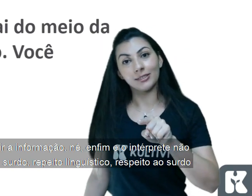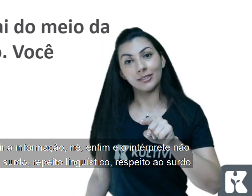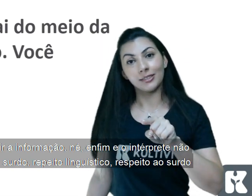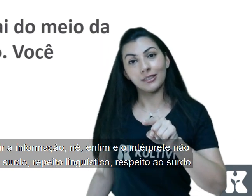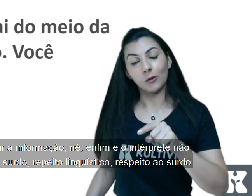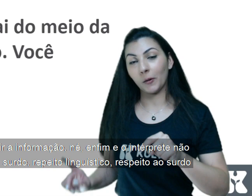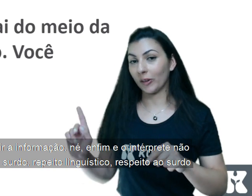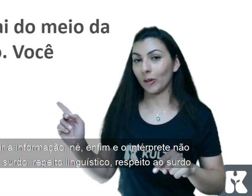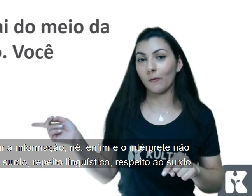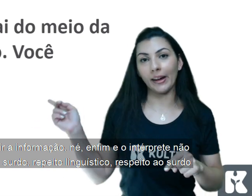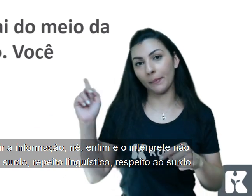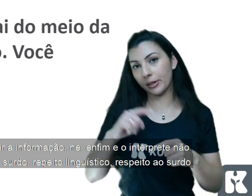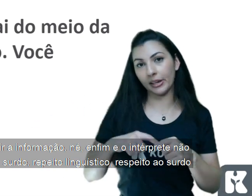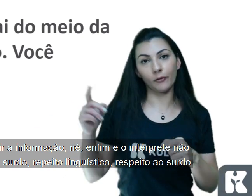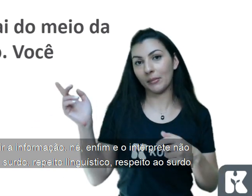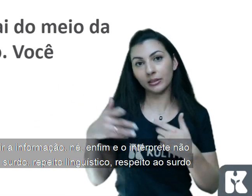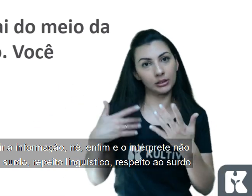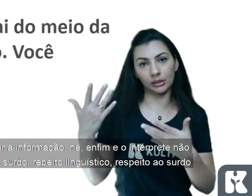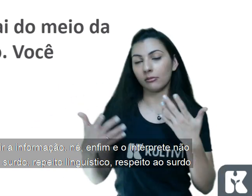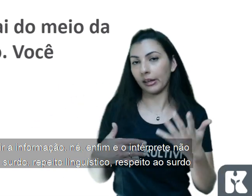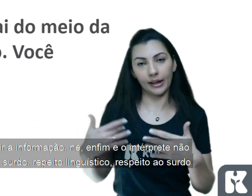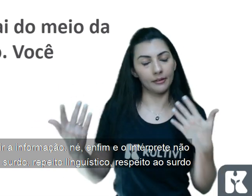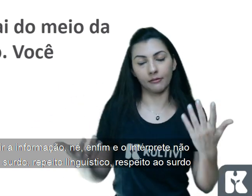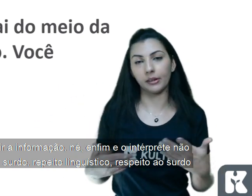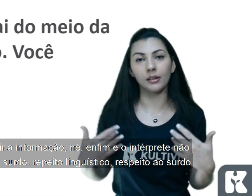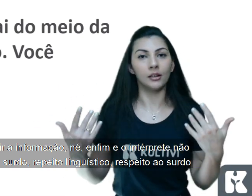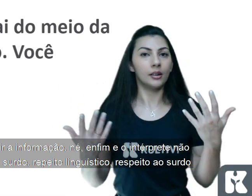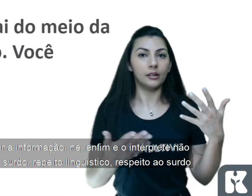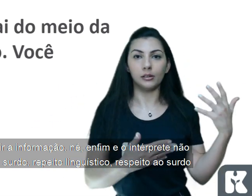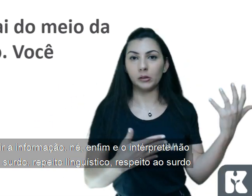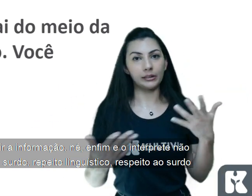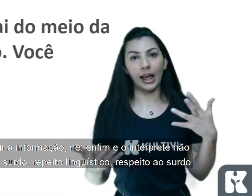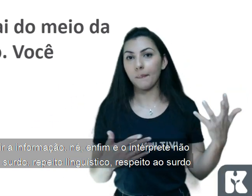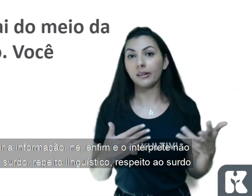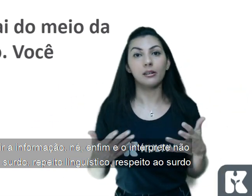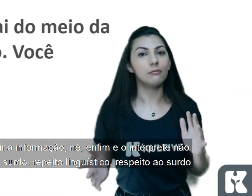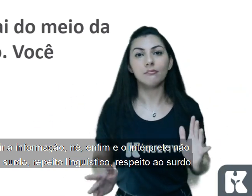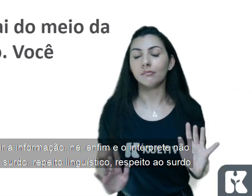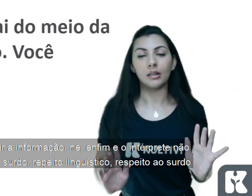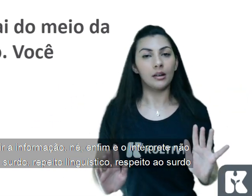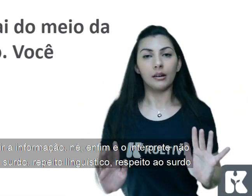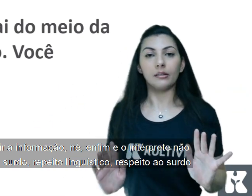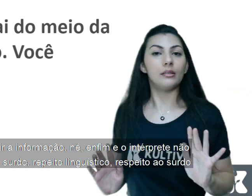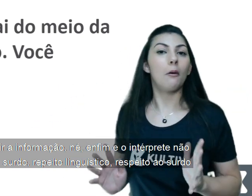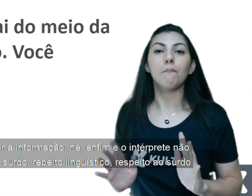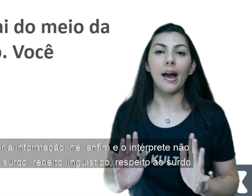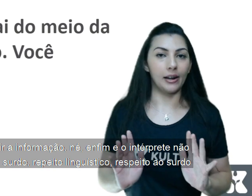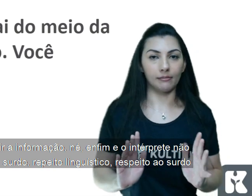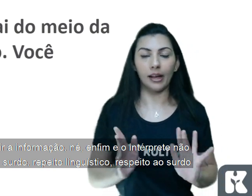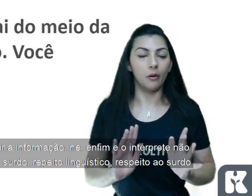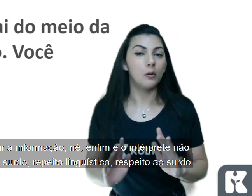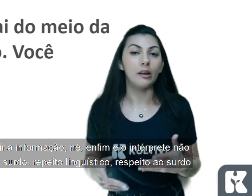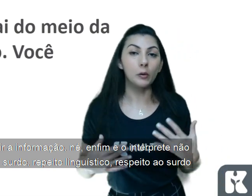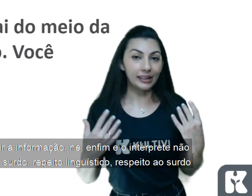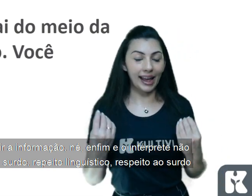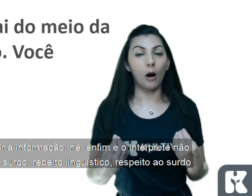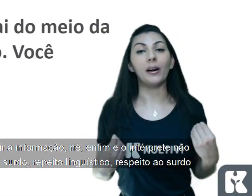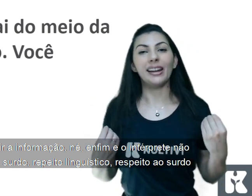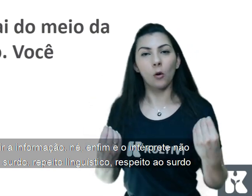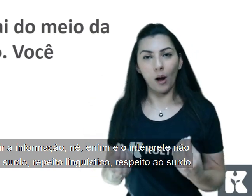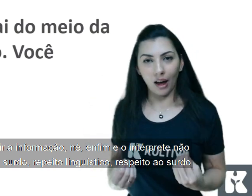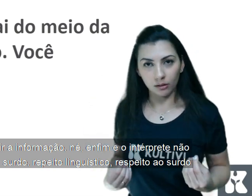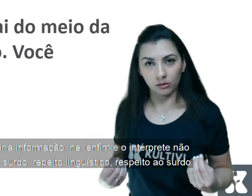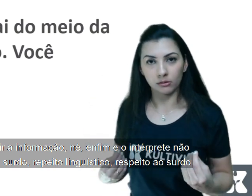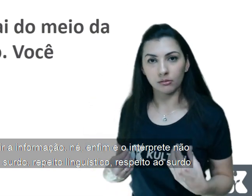depois. O professor não vai repetir a informação, né? Enfim, e o intérprete não para. Né? O ideal,